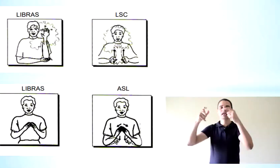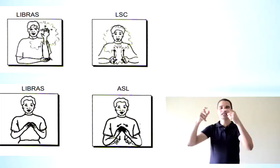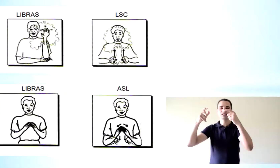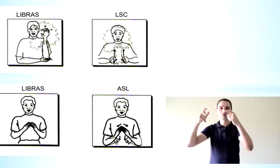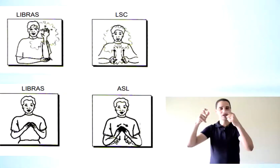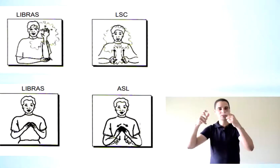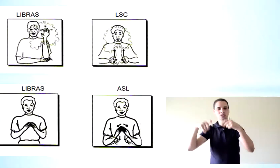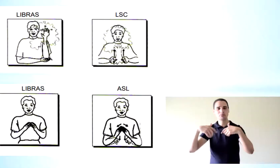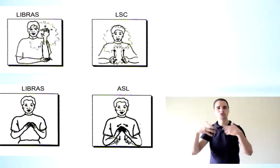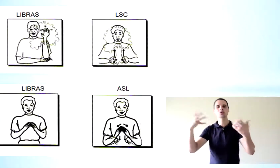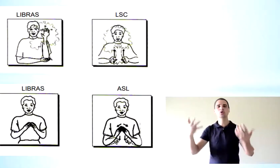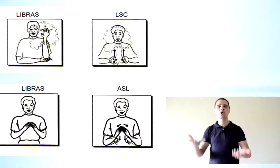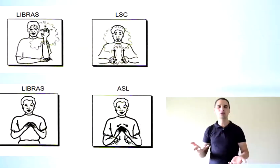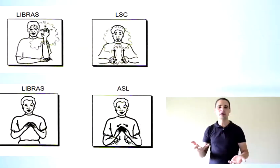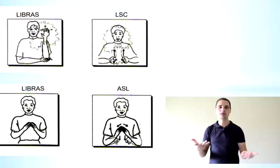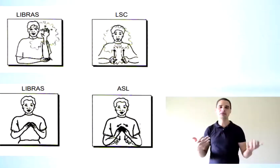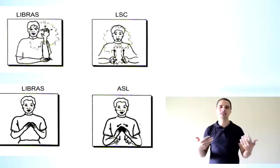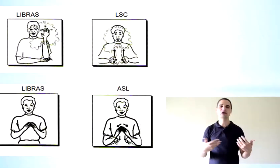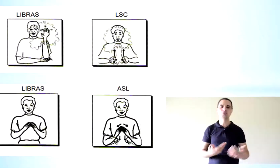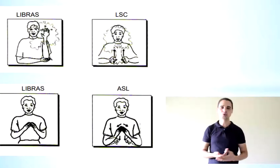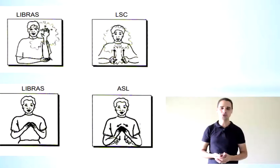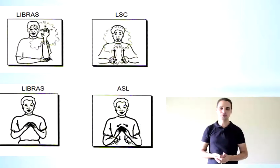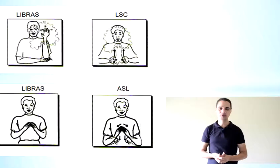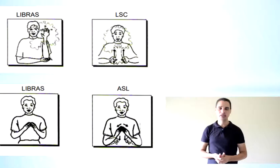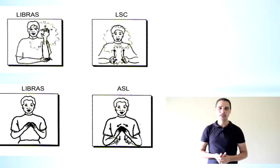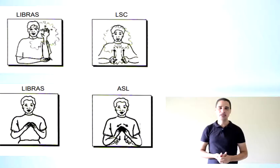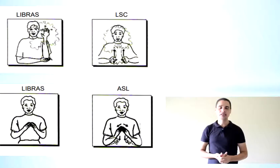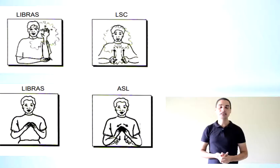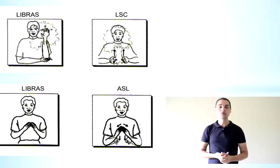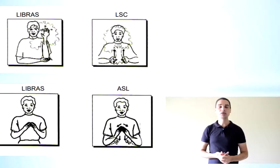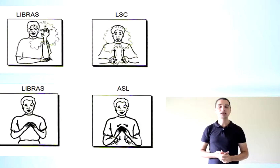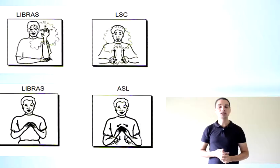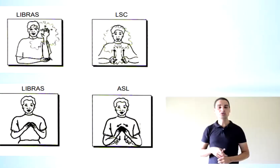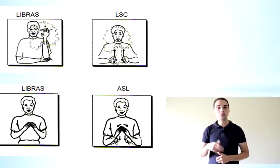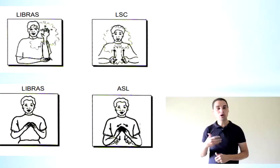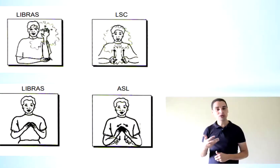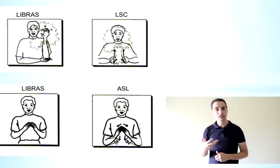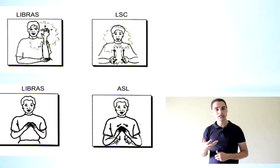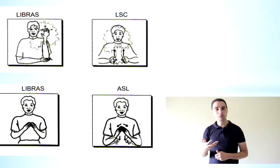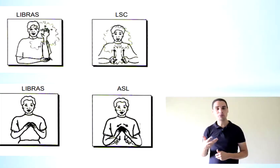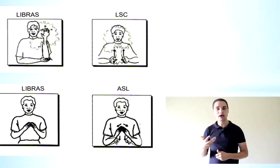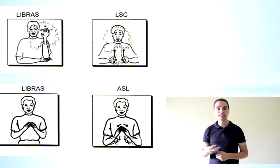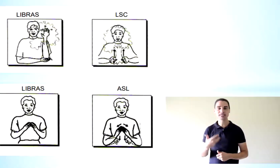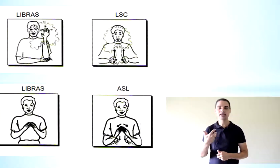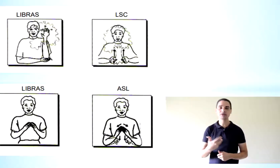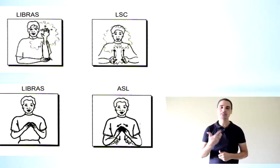Eles escolheram somente o tronco para representar o todo. Então, isso mostra que por mais que a língua de sinais